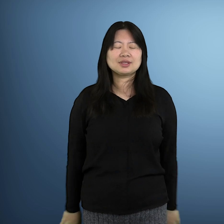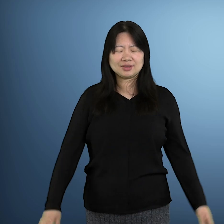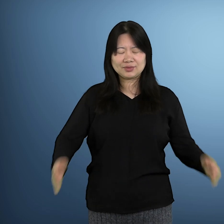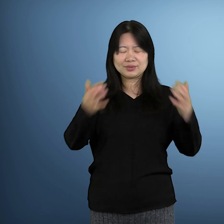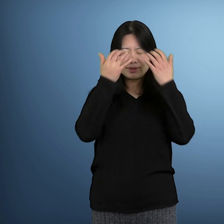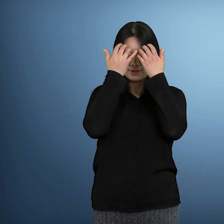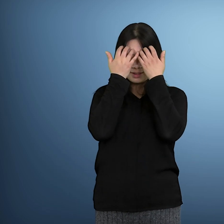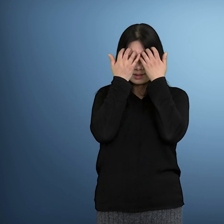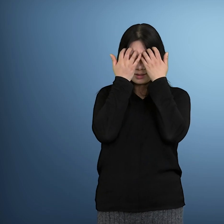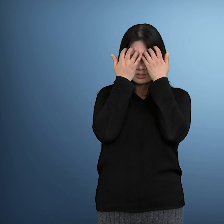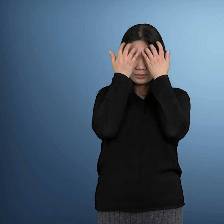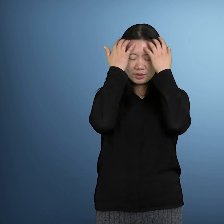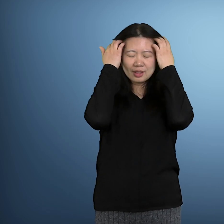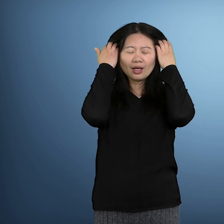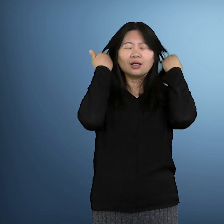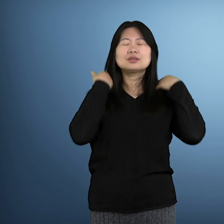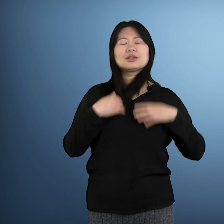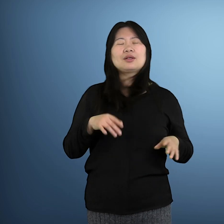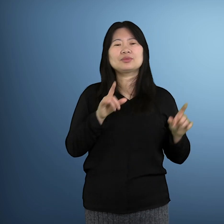삶의 은혜도